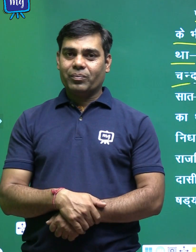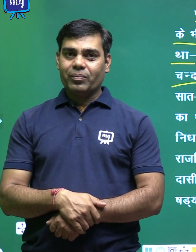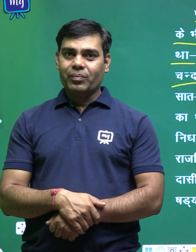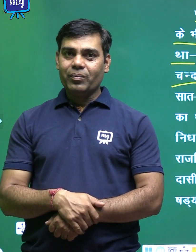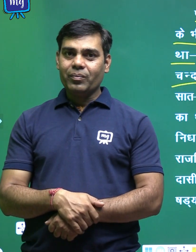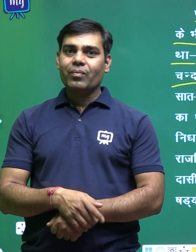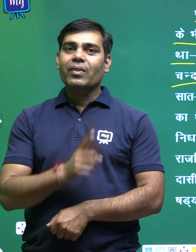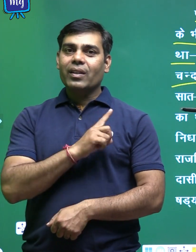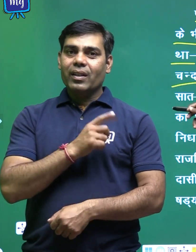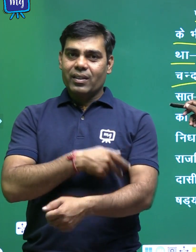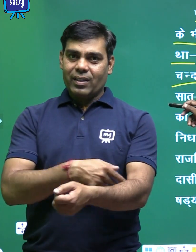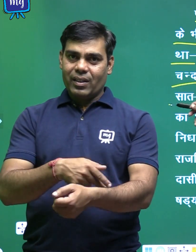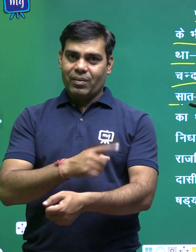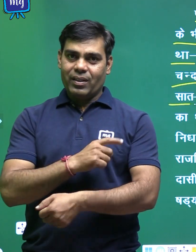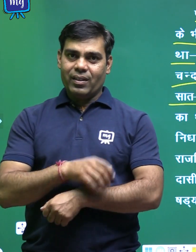चंदन भी